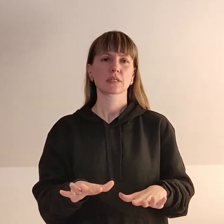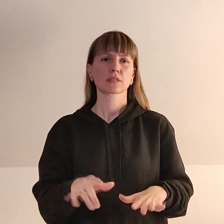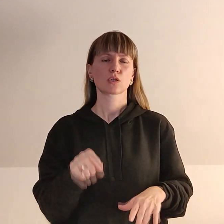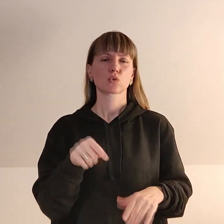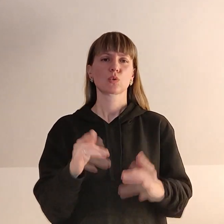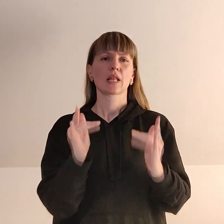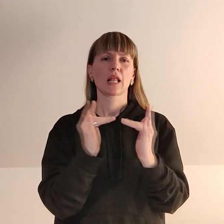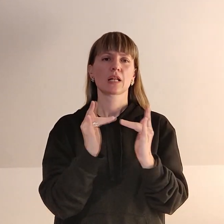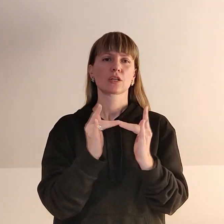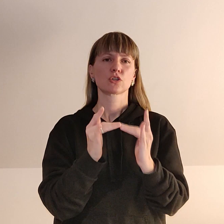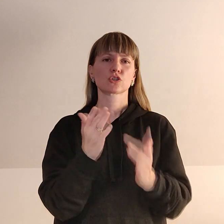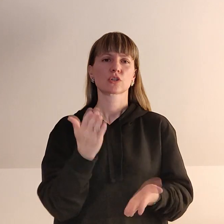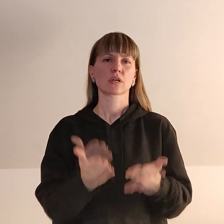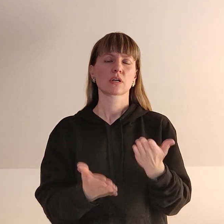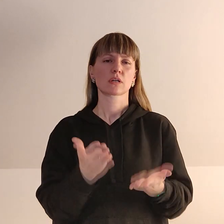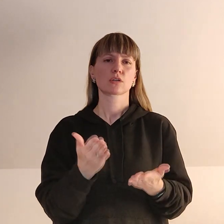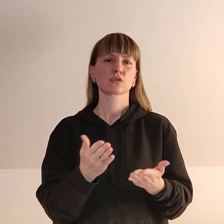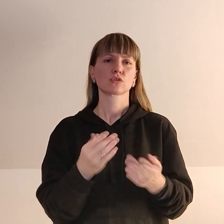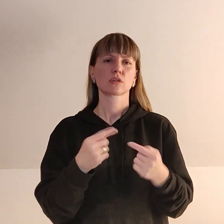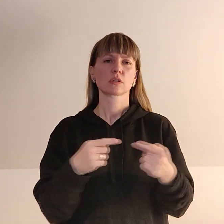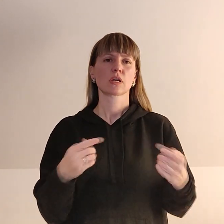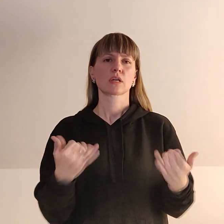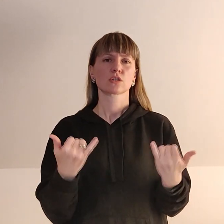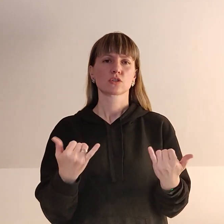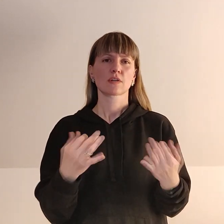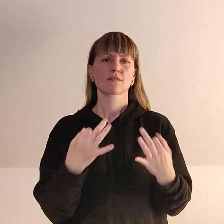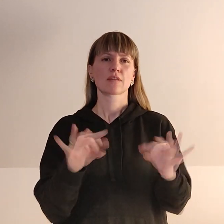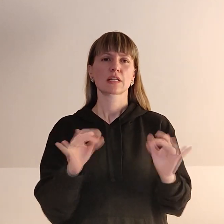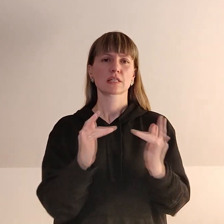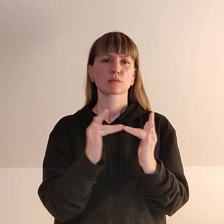ліжка, якщо ми можемо там деякі зараз цивільні спальні, підготовлені під нових